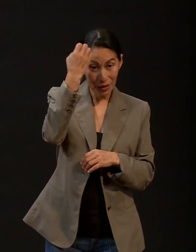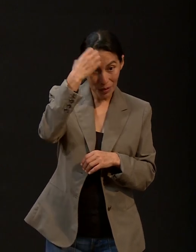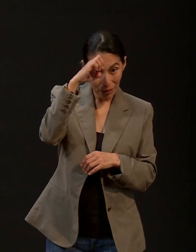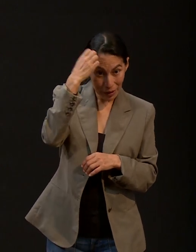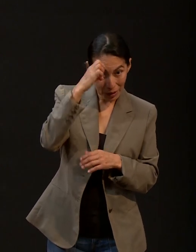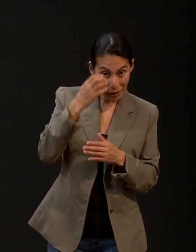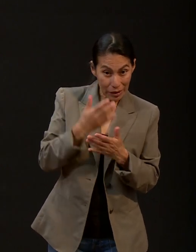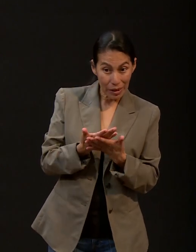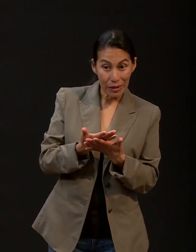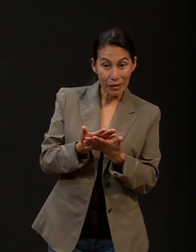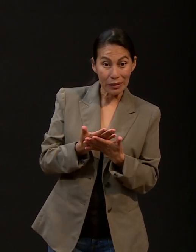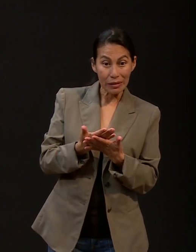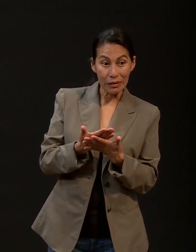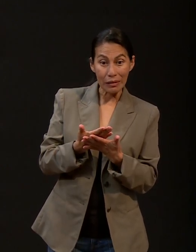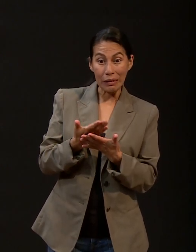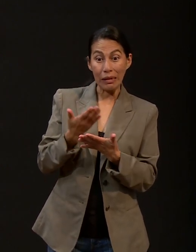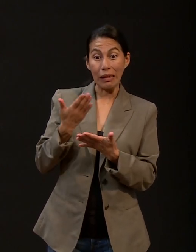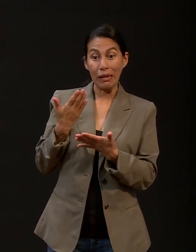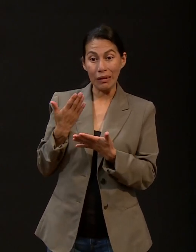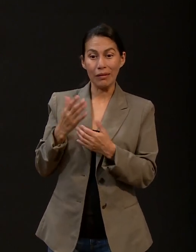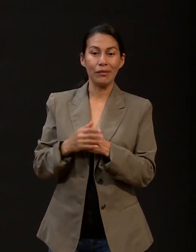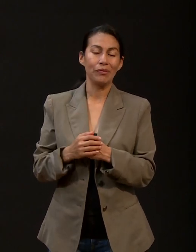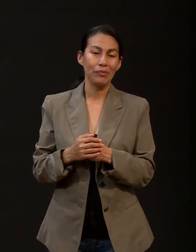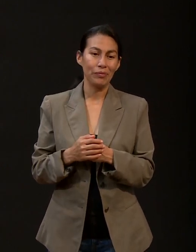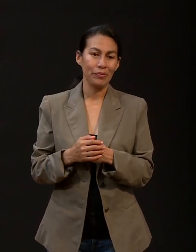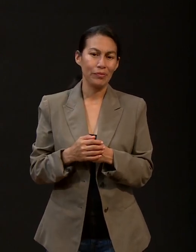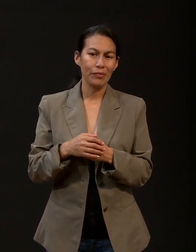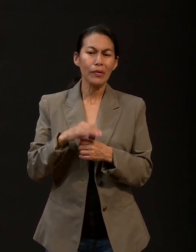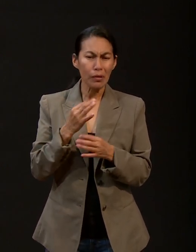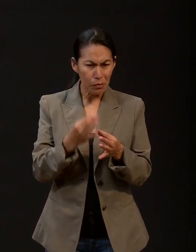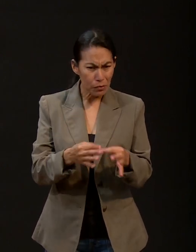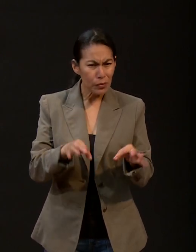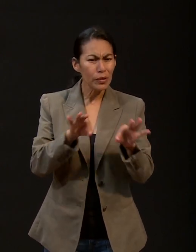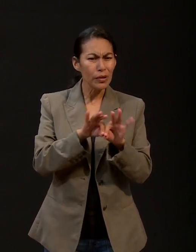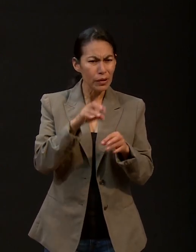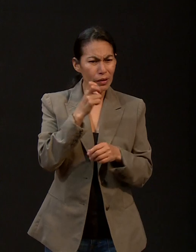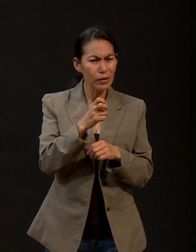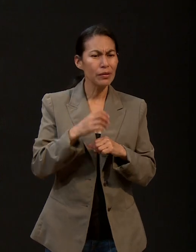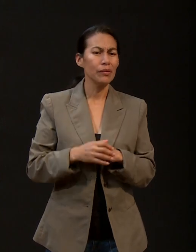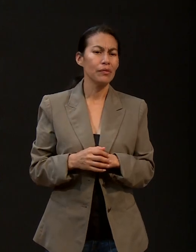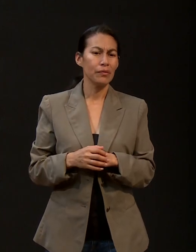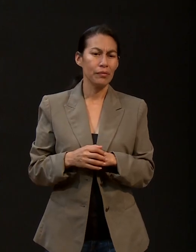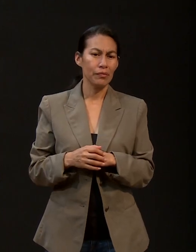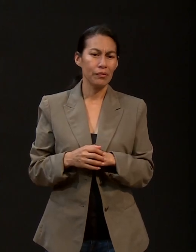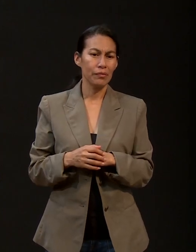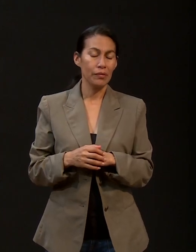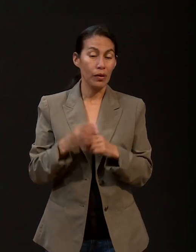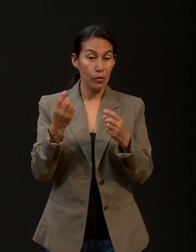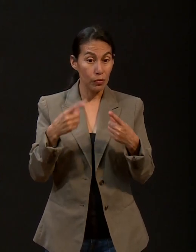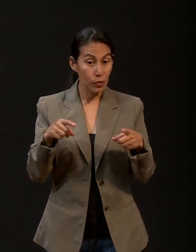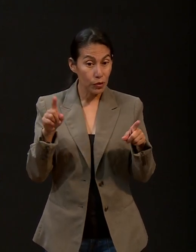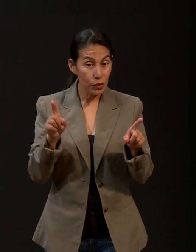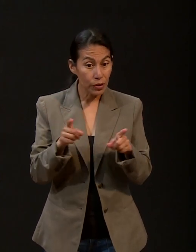experiencias premaritales que has tenido, ¿no es cierto? Que es importante. Es muy importante. Inclusive la música